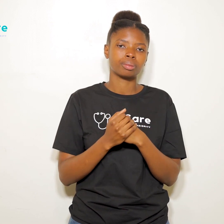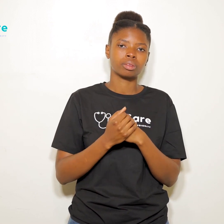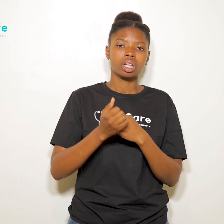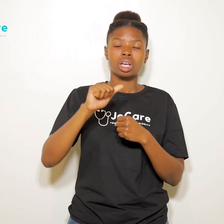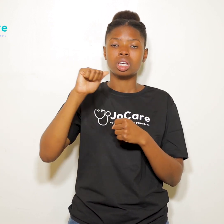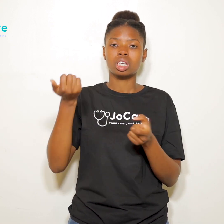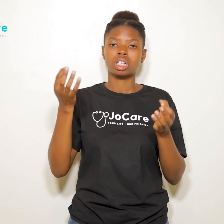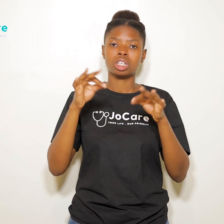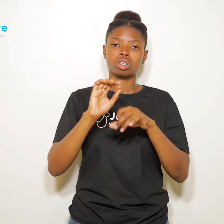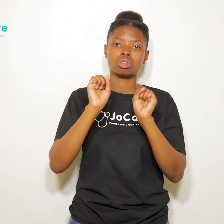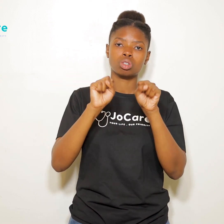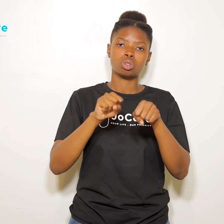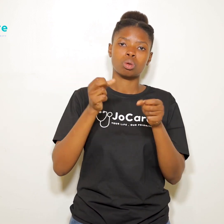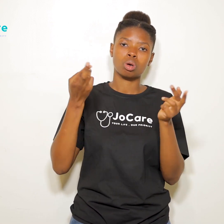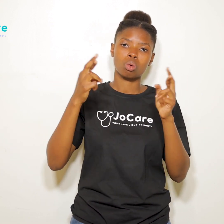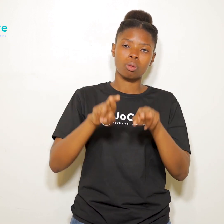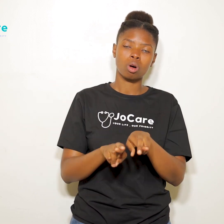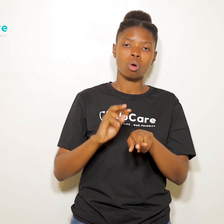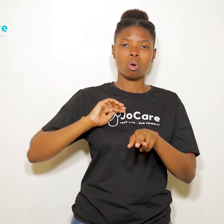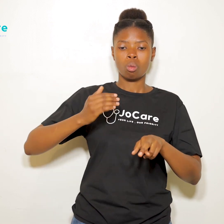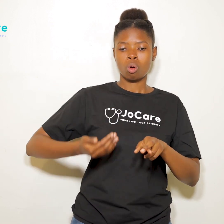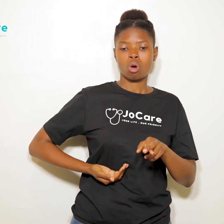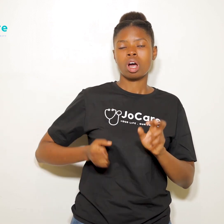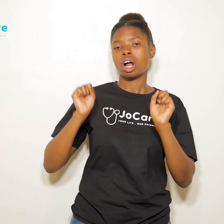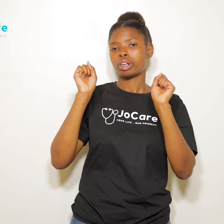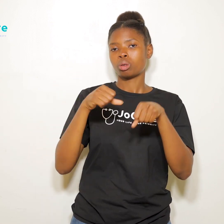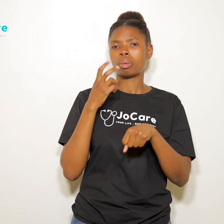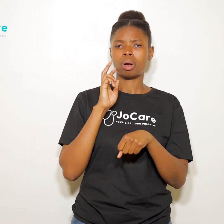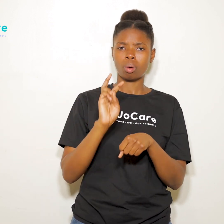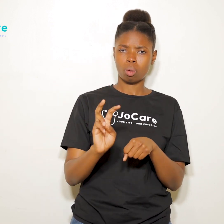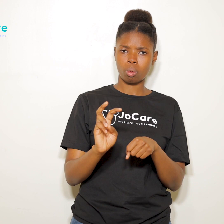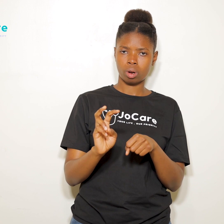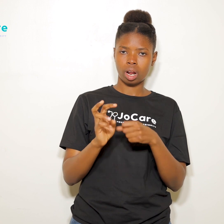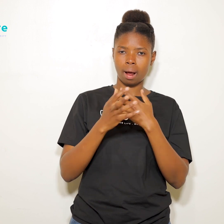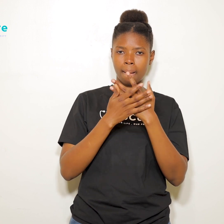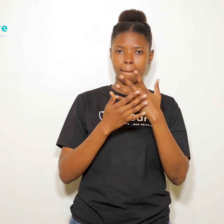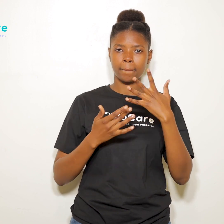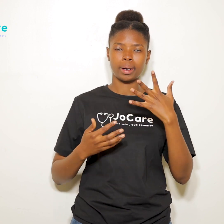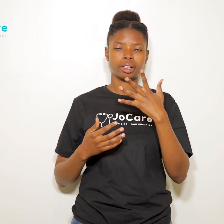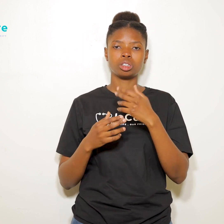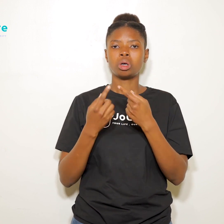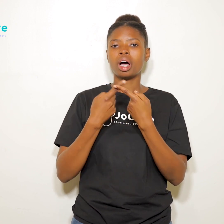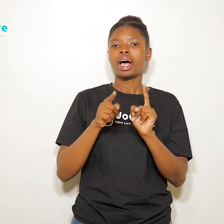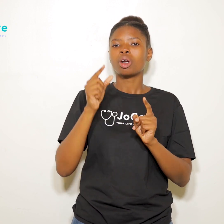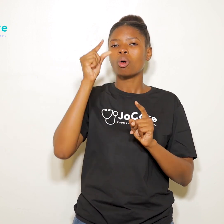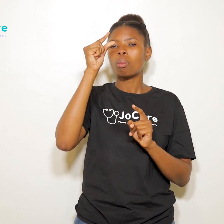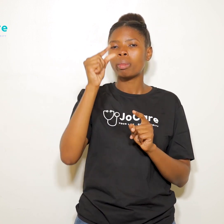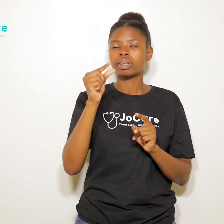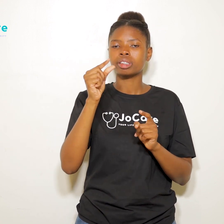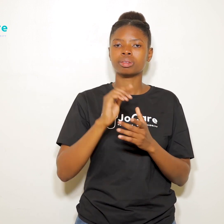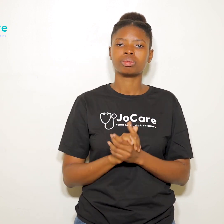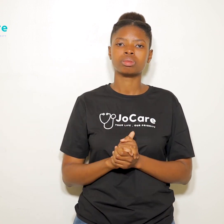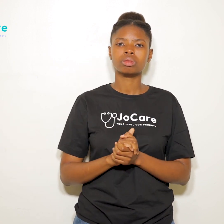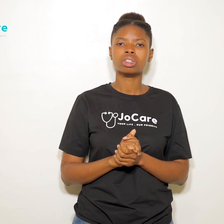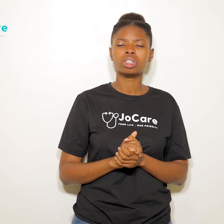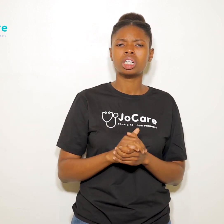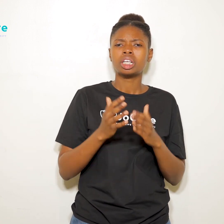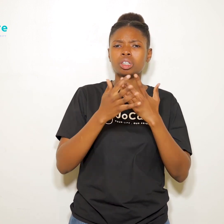uko umudamu ashobora kubona amaraso ariko makeya, ibyo twita spotting mu rurimi rw'icyongereza. Ni uturaso tuza ari